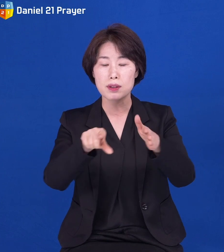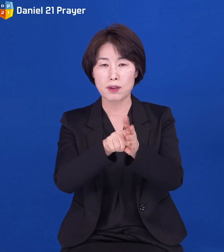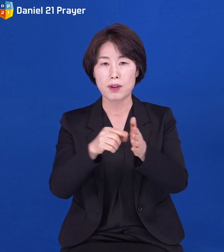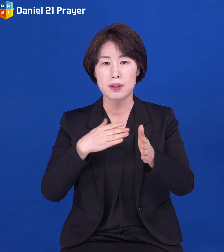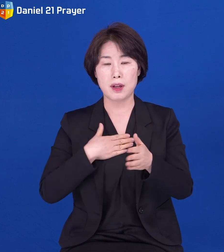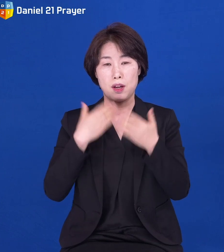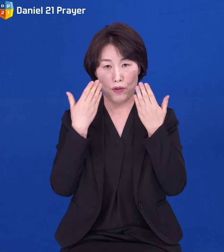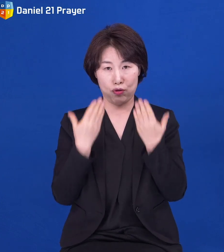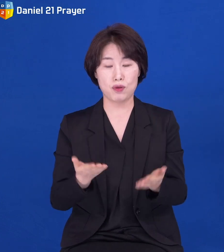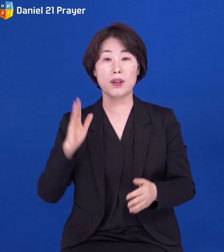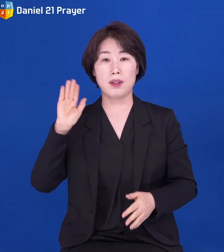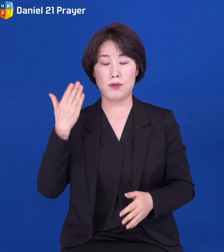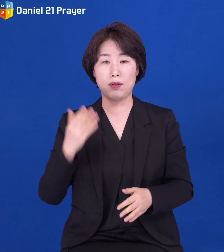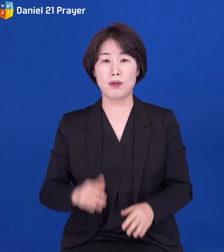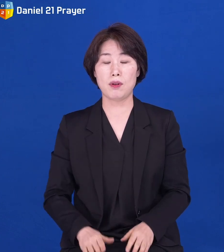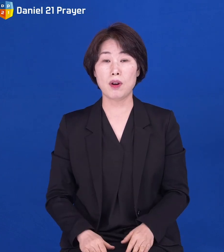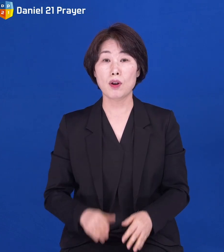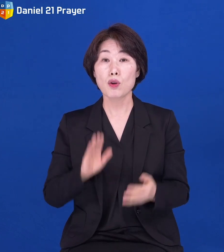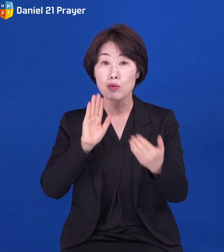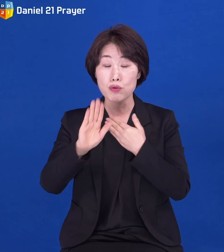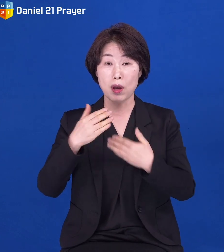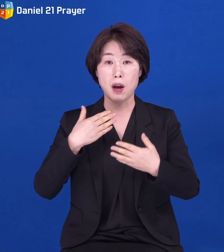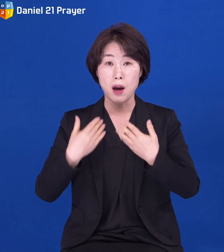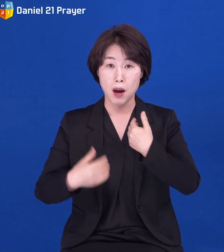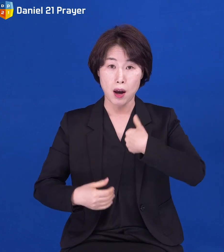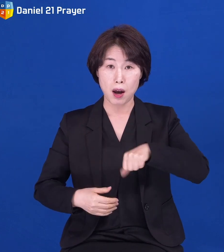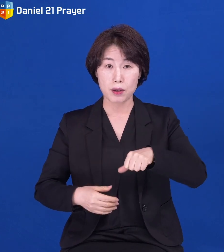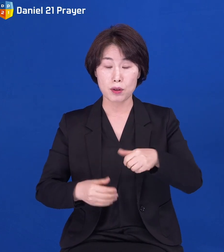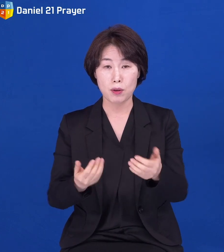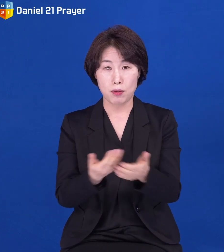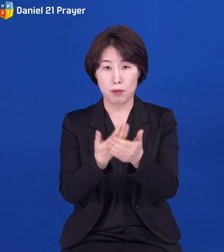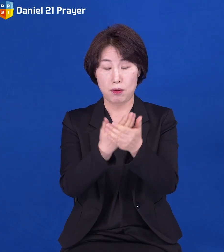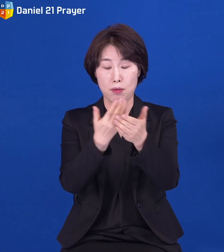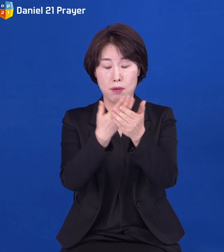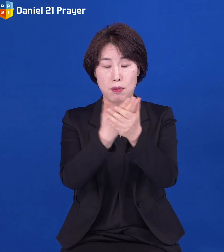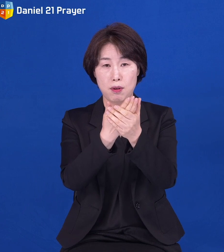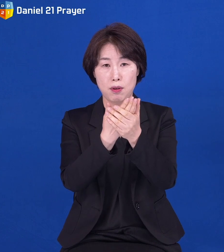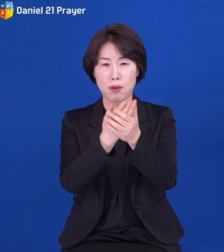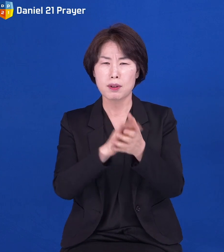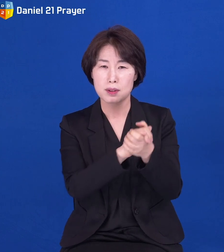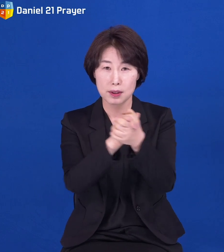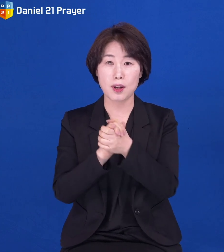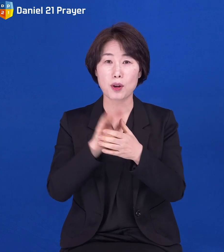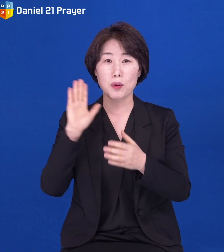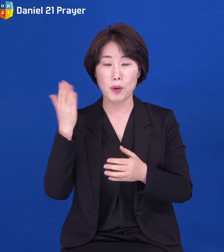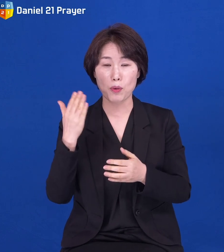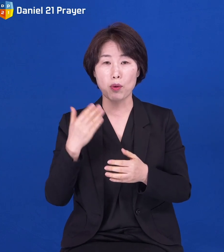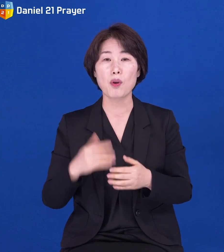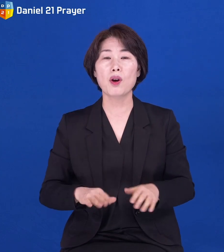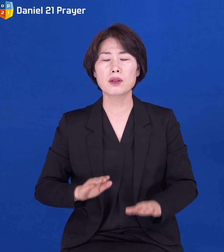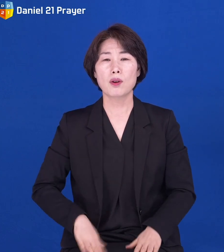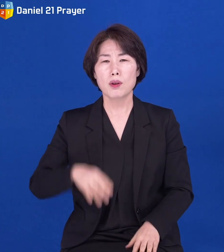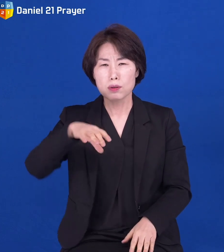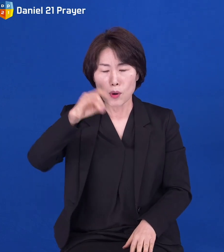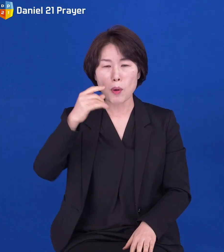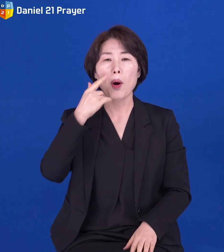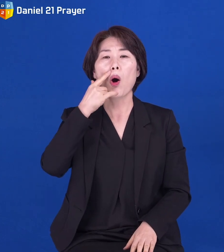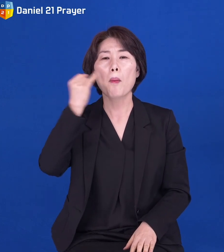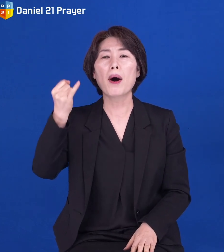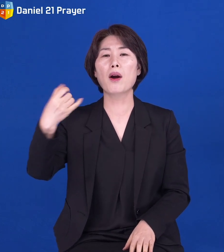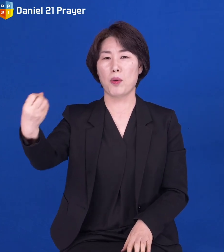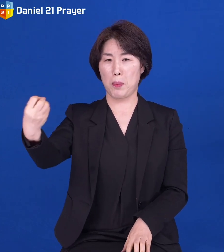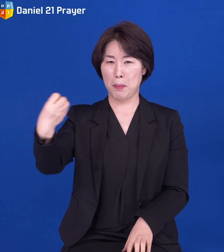급속도로 좋아지더라고요. 그리고 또 저랑 유대관계가 너무 좋아져서 엄마 소리를 그때 처음 들었거든요. 그래서 제가